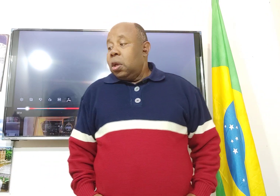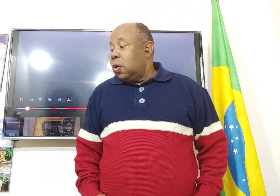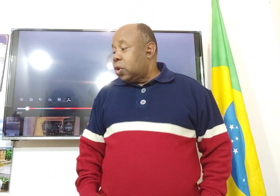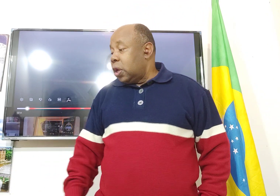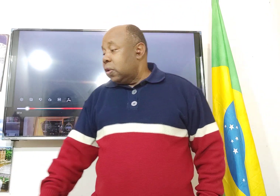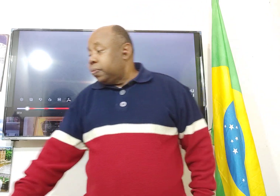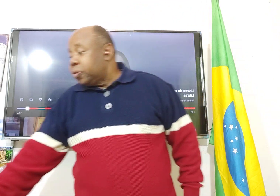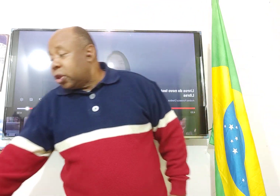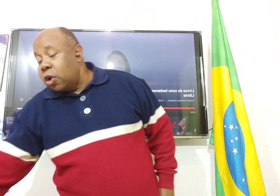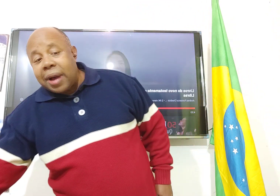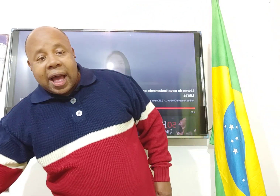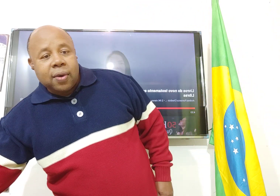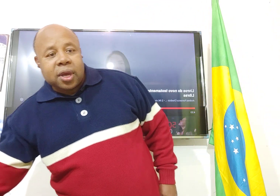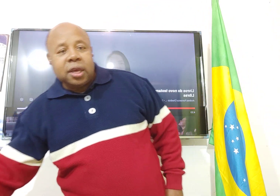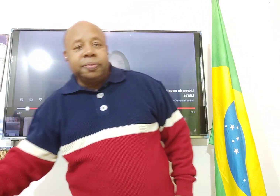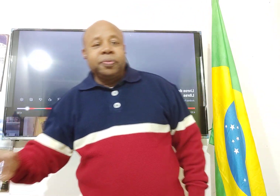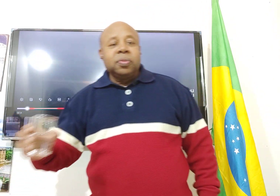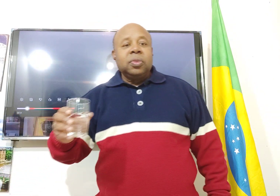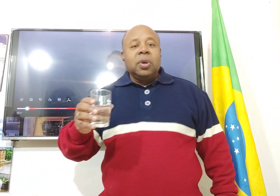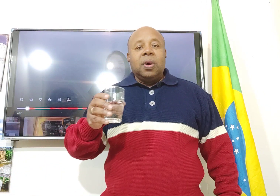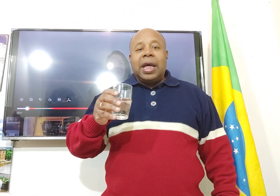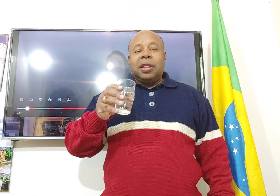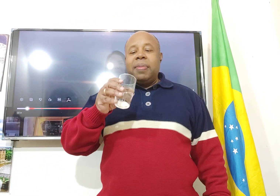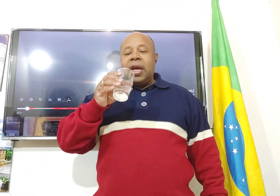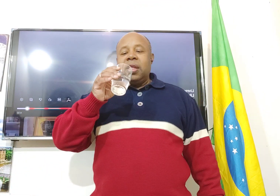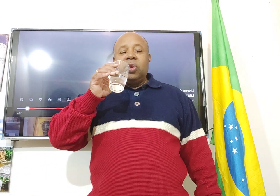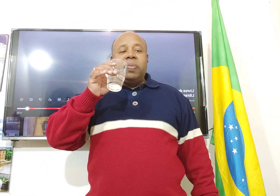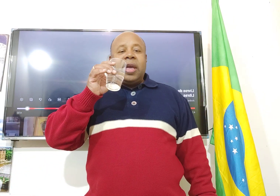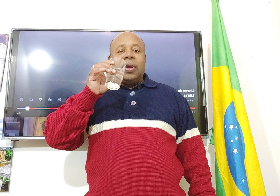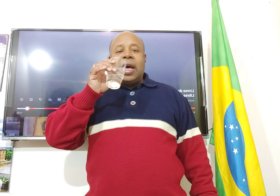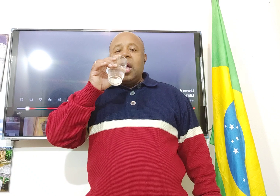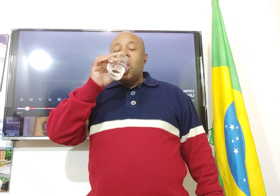Eu tenho uma água aqui. Olá, Sibeli, tudo bem? Olá.